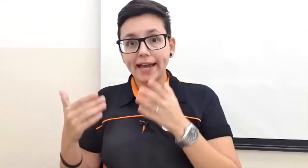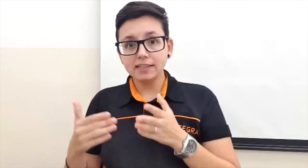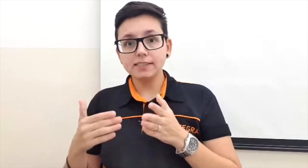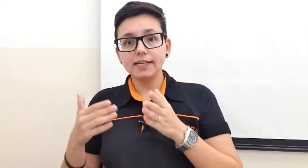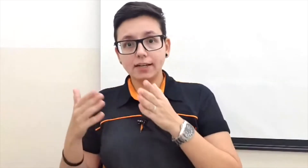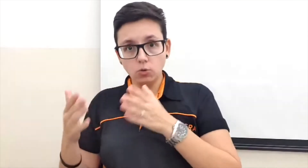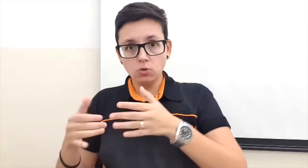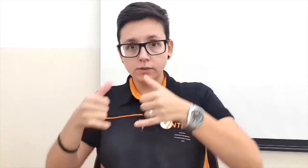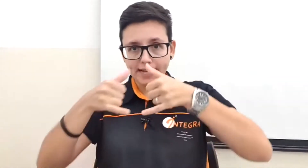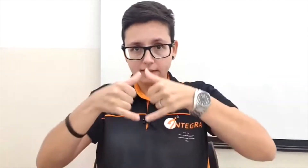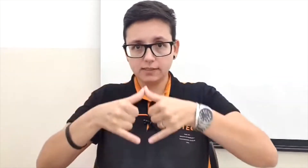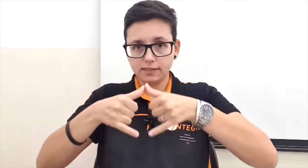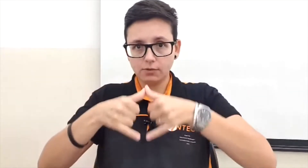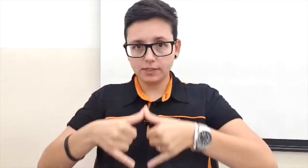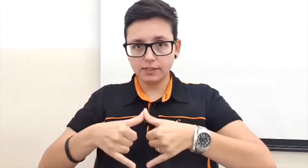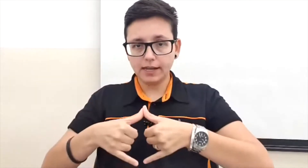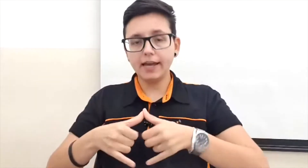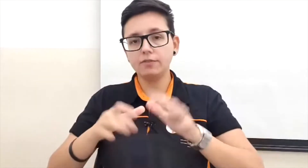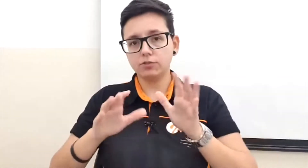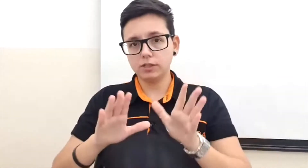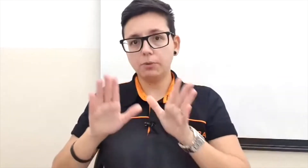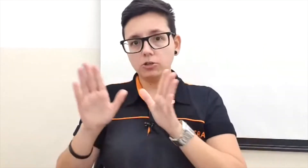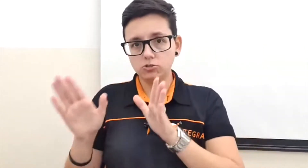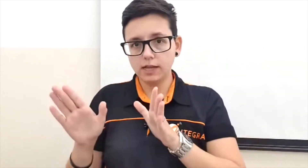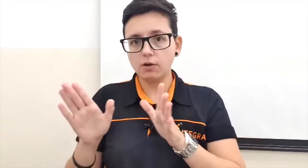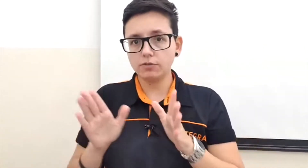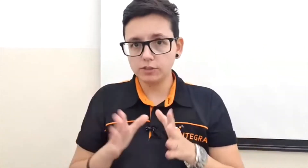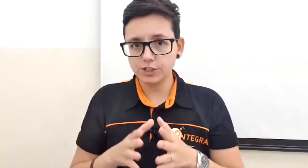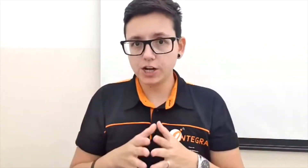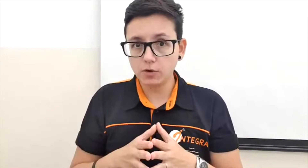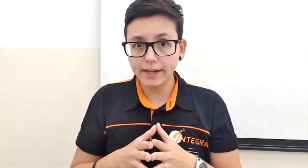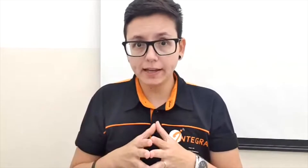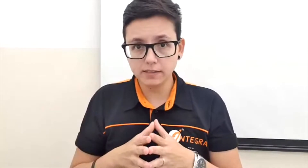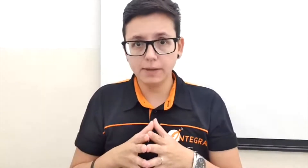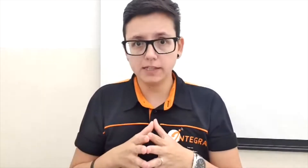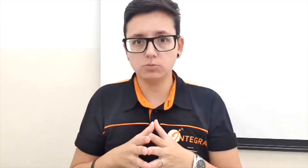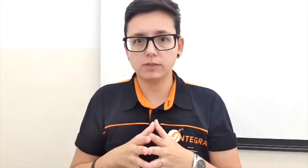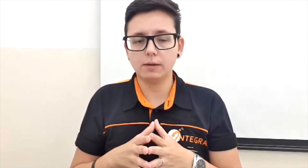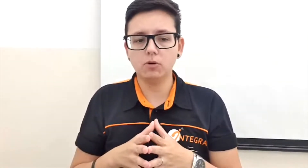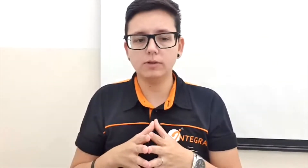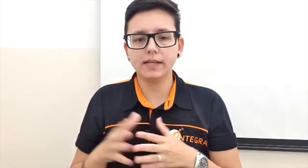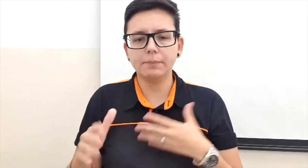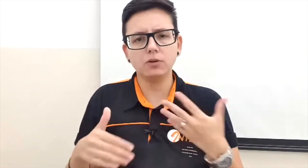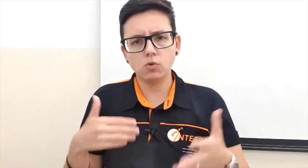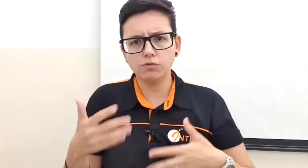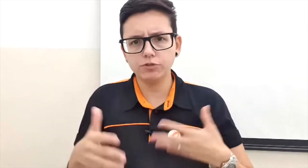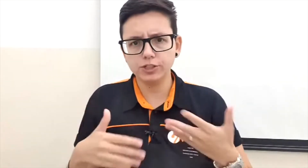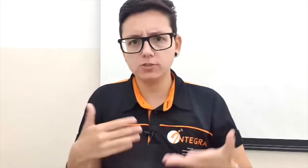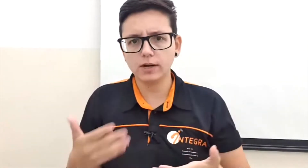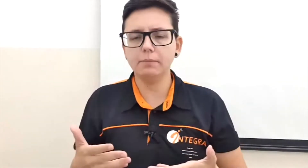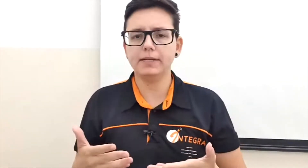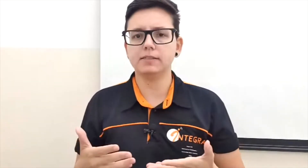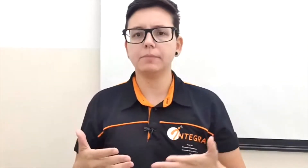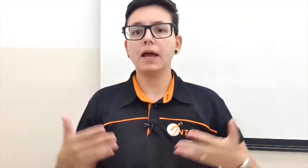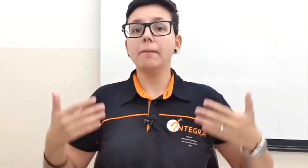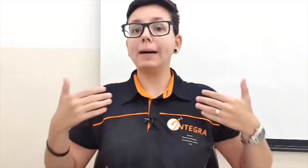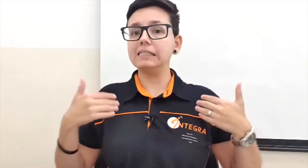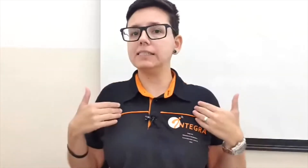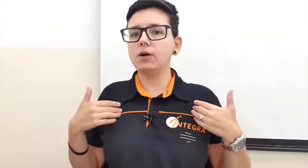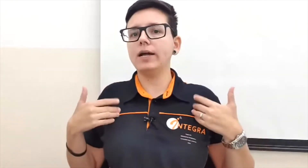conhece um desses que eu ensinei, você pode usar o que você já conhece mesmo, tá bom? Até para não confundir a sua cabeça. Mas eu,